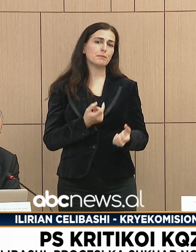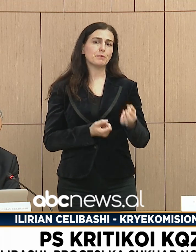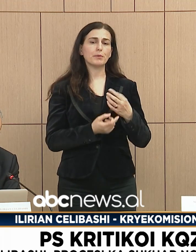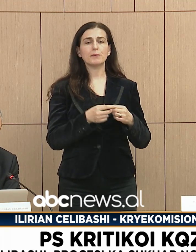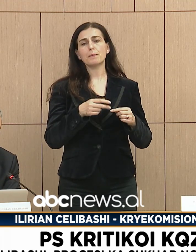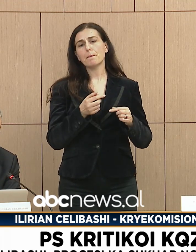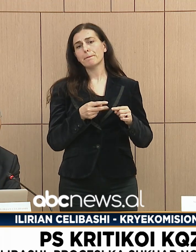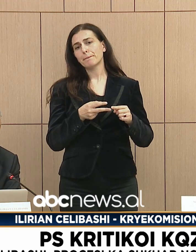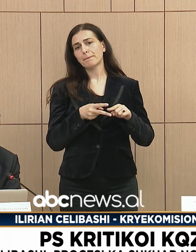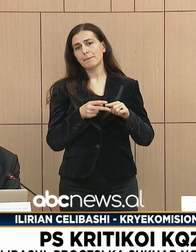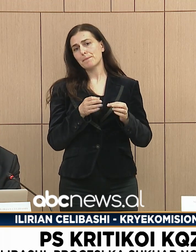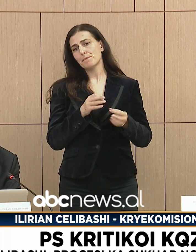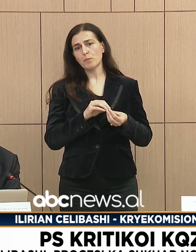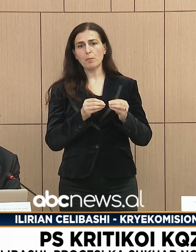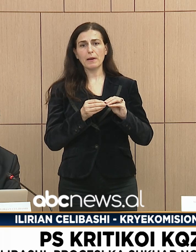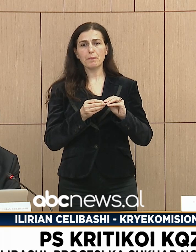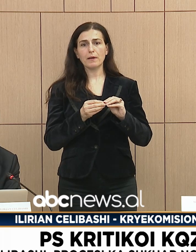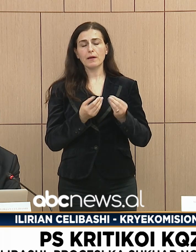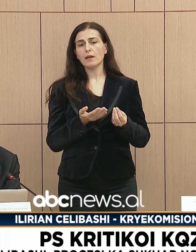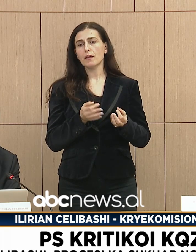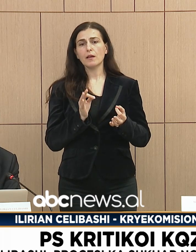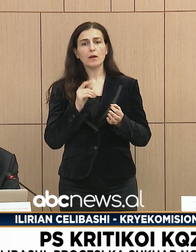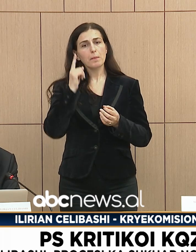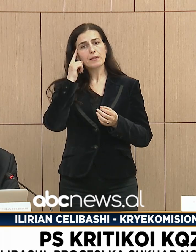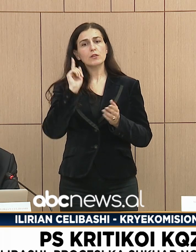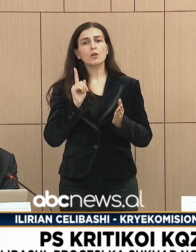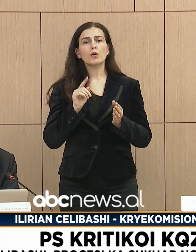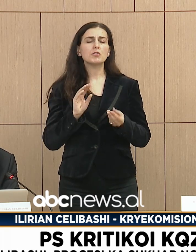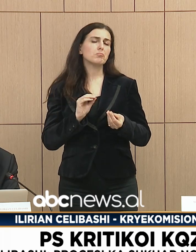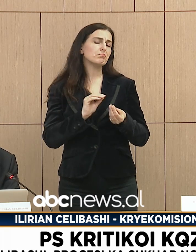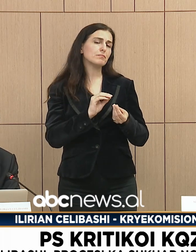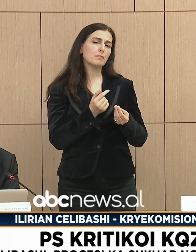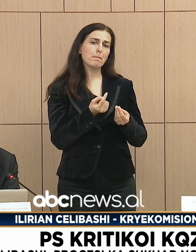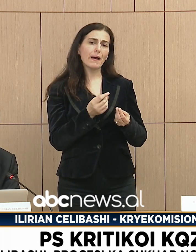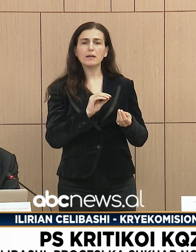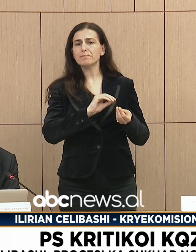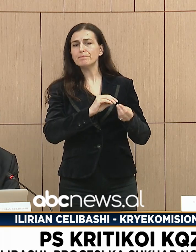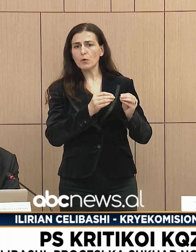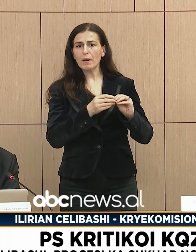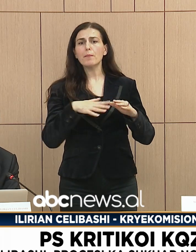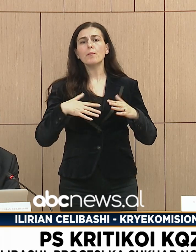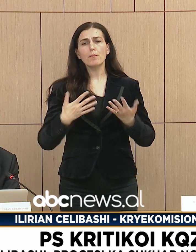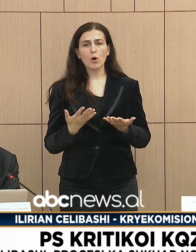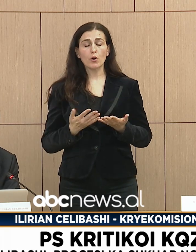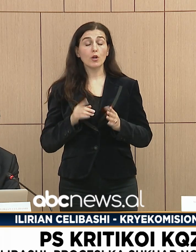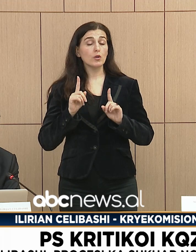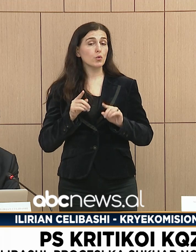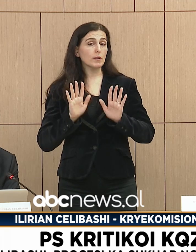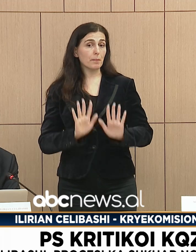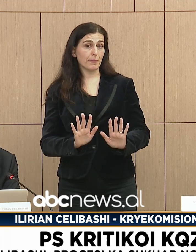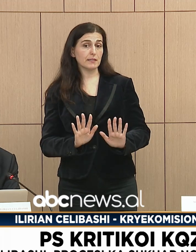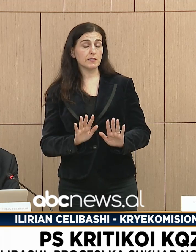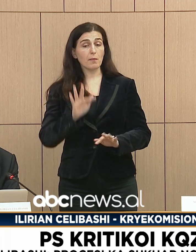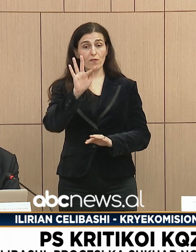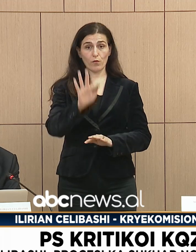e evidentuara nuk mendoj që bën gjithë procesin problematik. Gjithsesi do duhet të presim